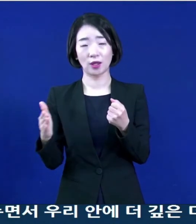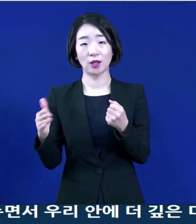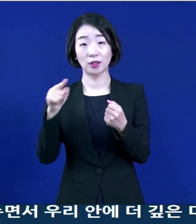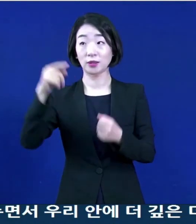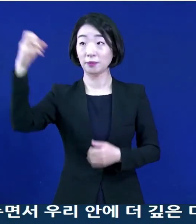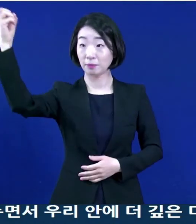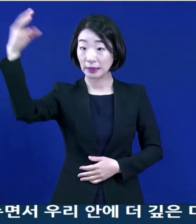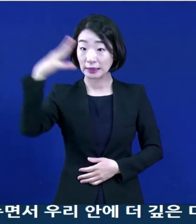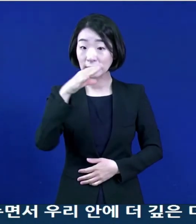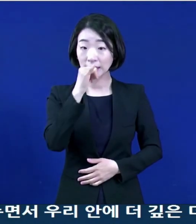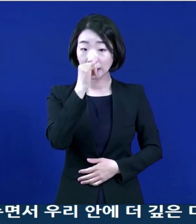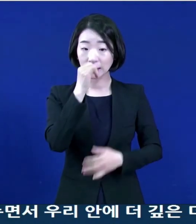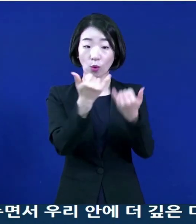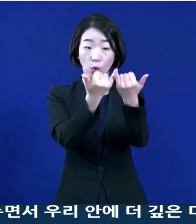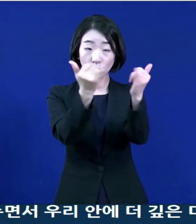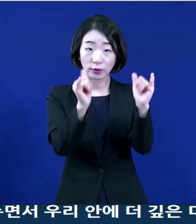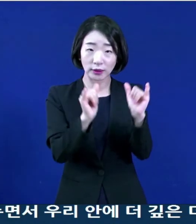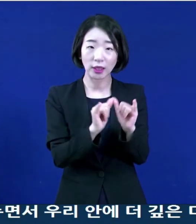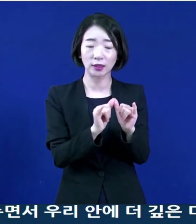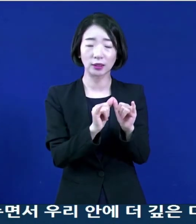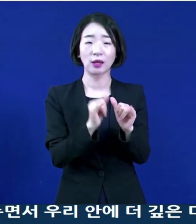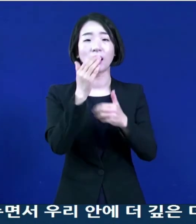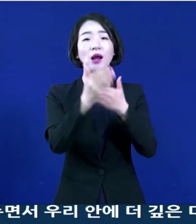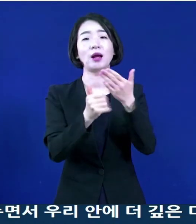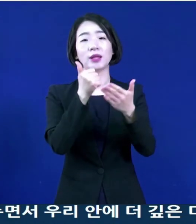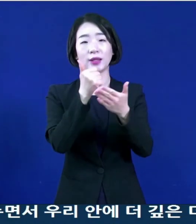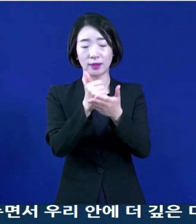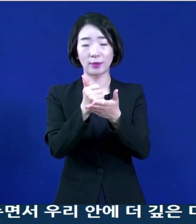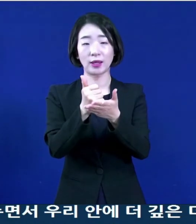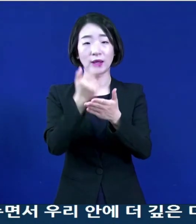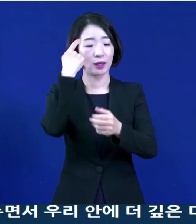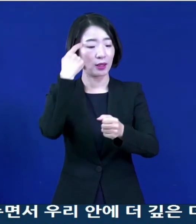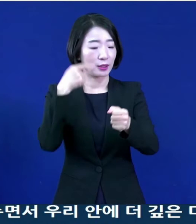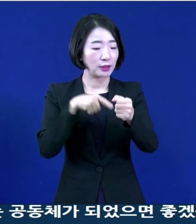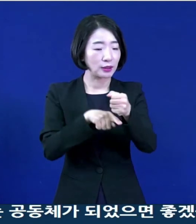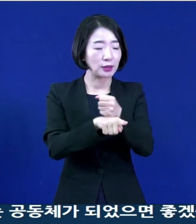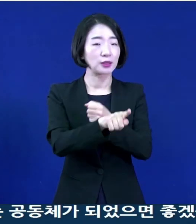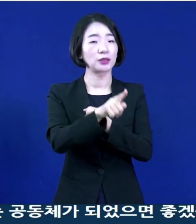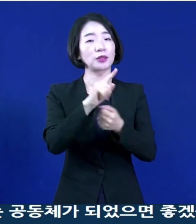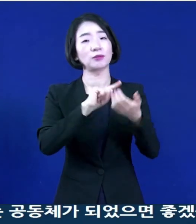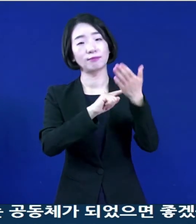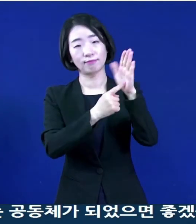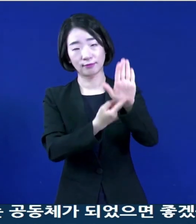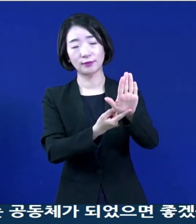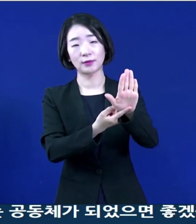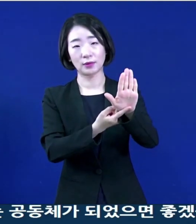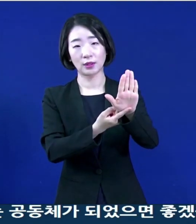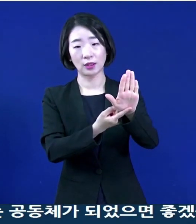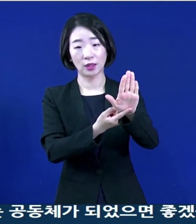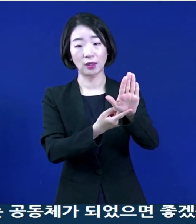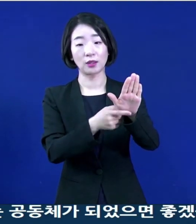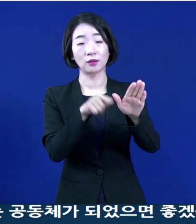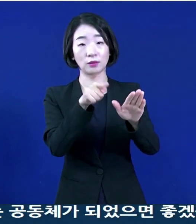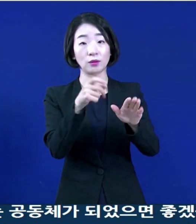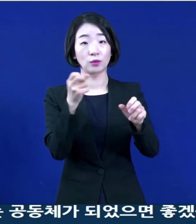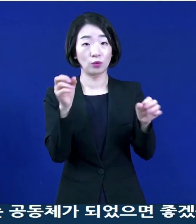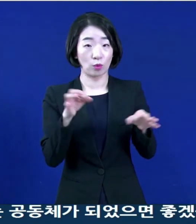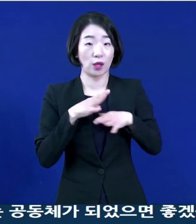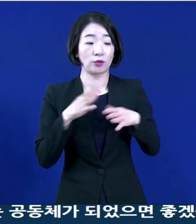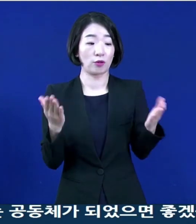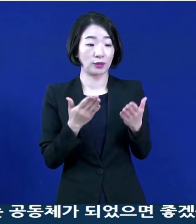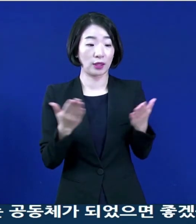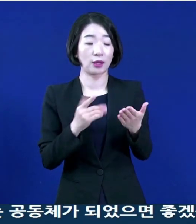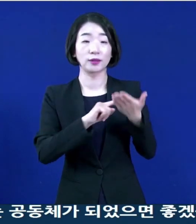공동체에는 이러한 주님의 길이 보여지는 놀라운 역사가 임한다는 사실입니다. 이